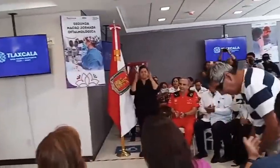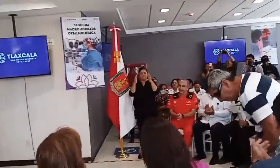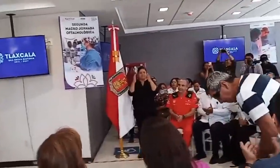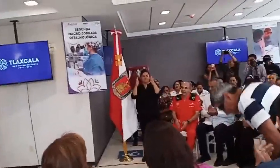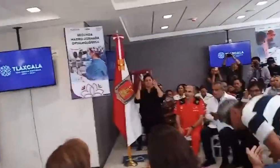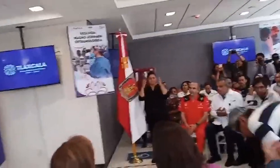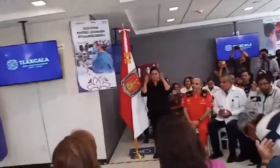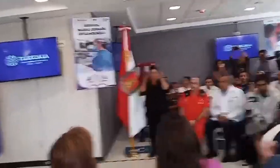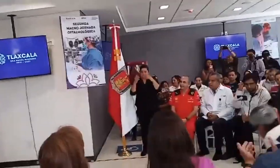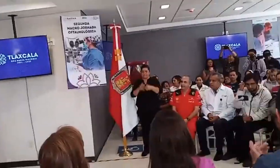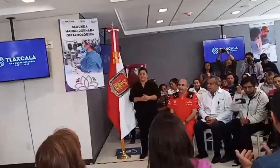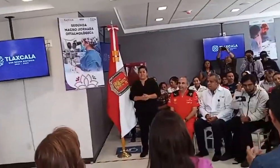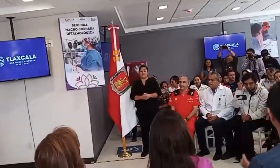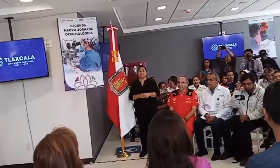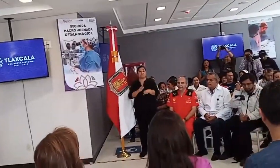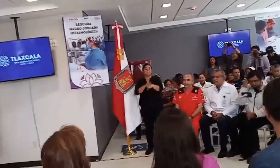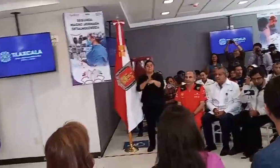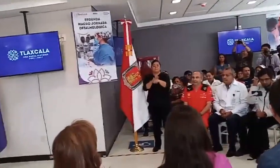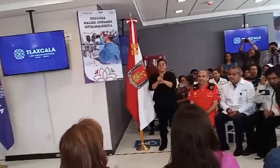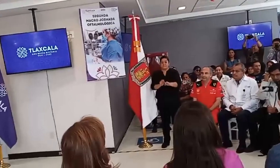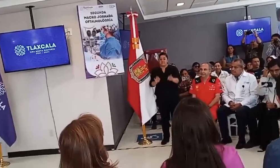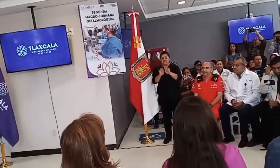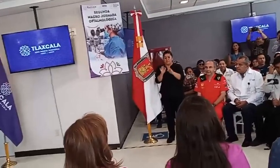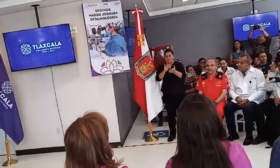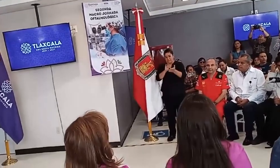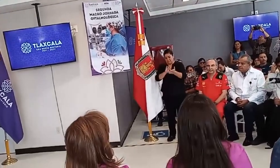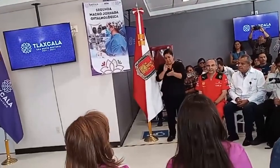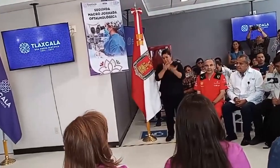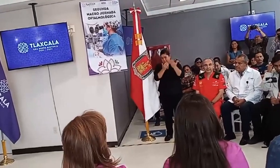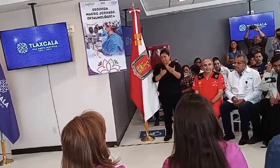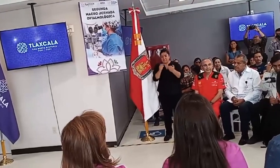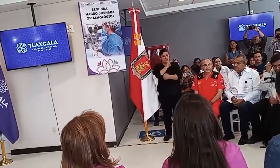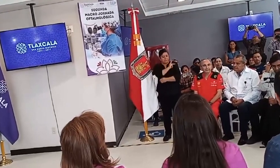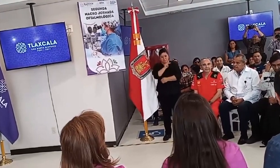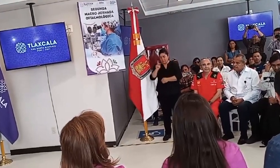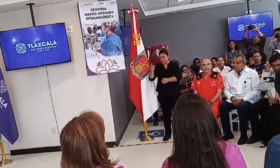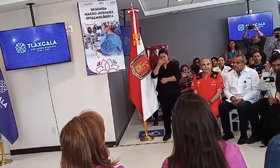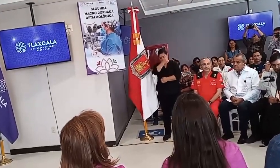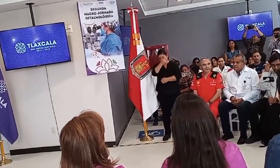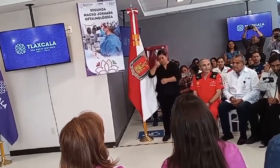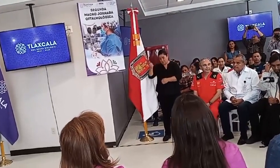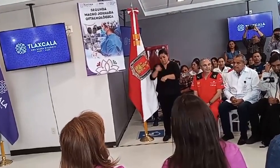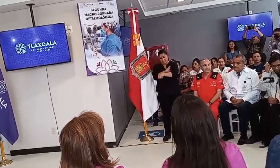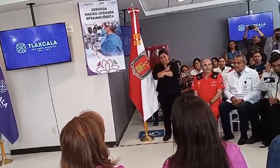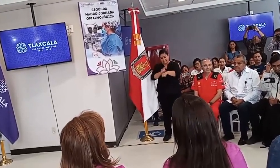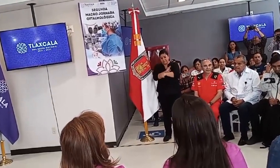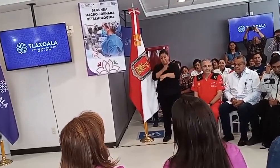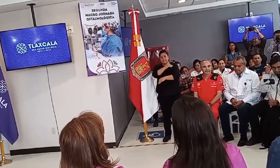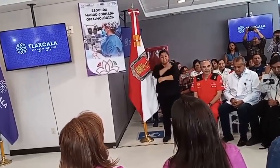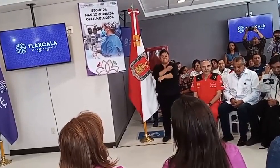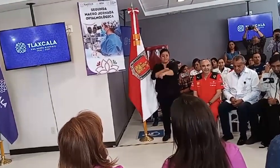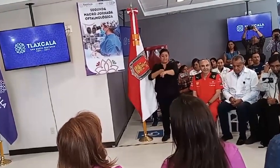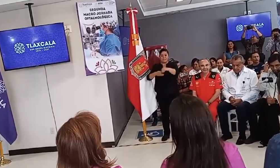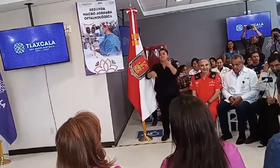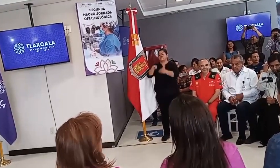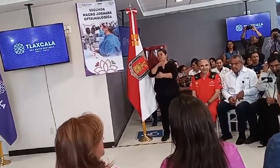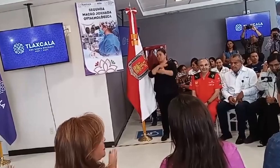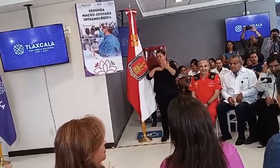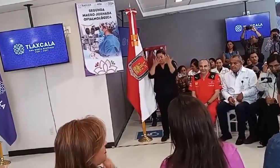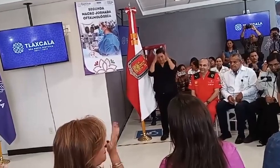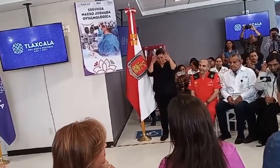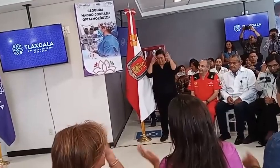programa per sobre todo y lo más importante agradecer la presencia de todos y cada de ustedes beneficiarios y familiares de los beneficiarios un fuerte